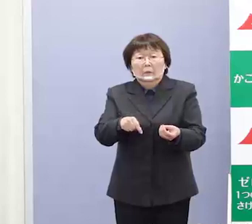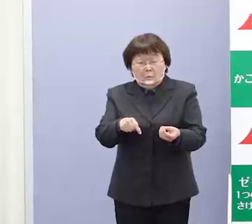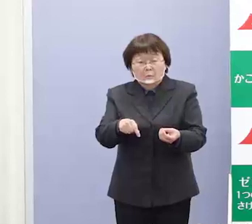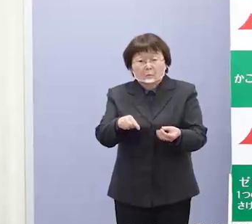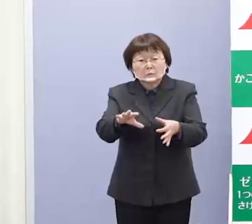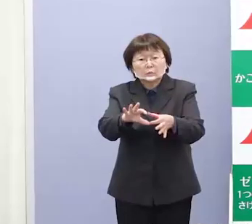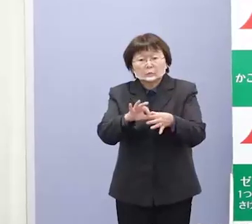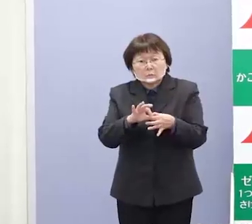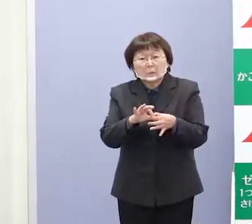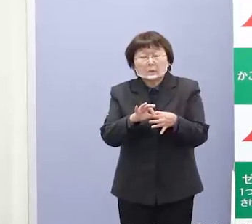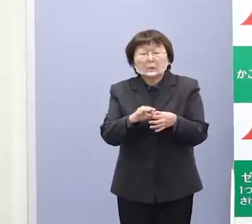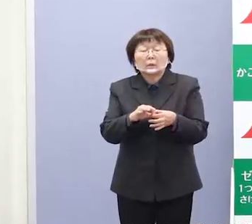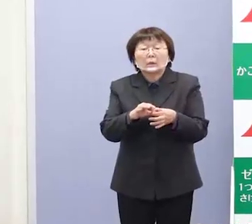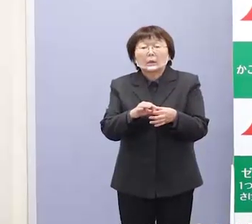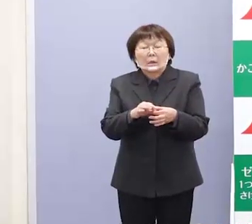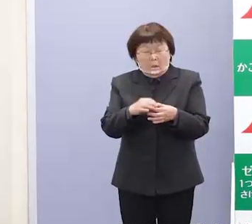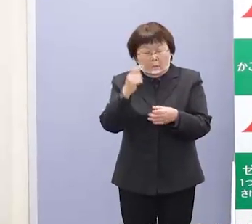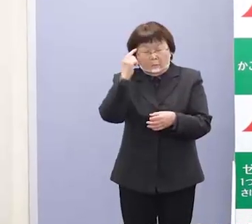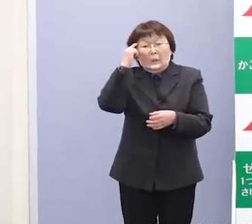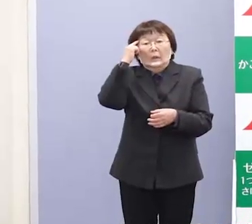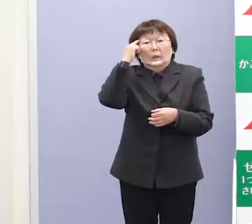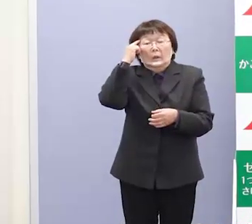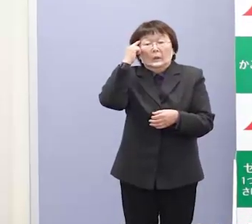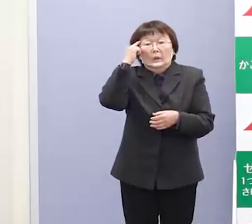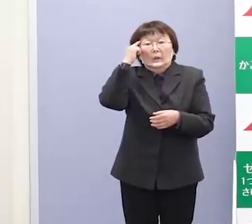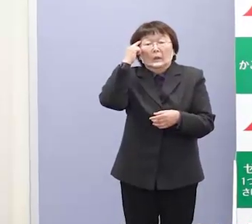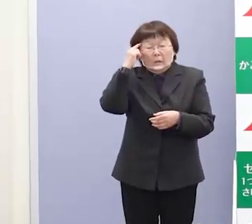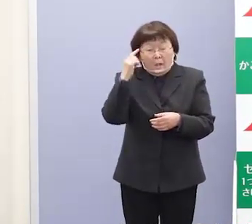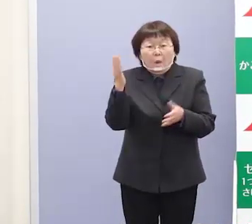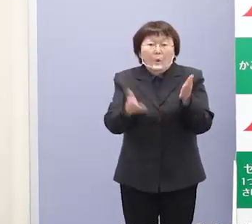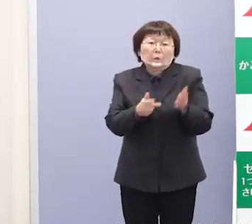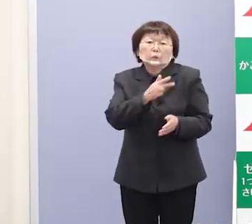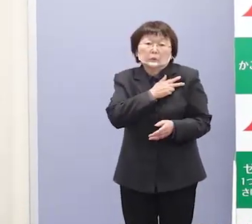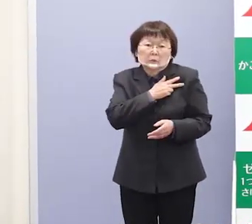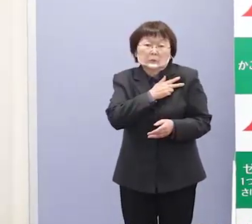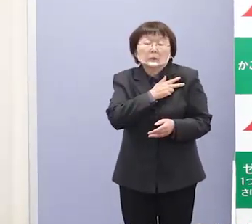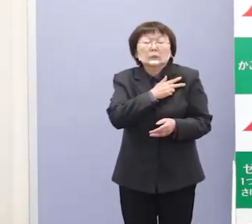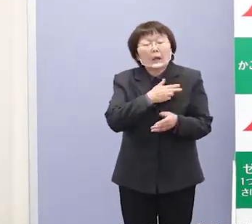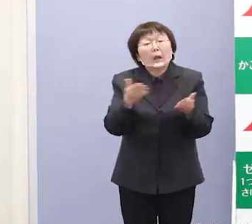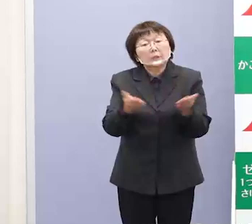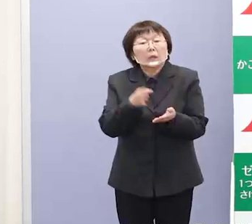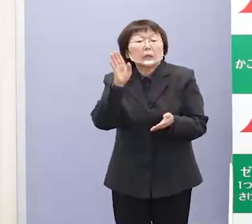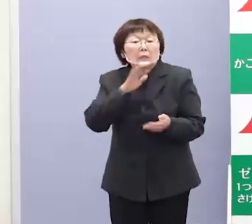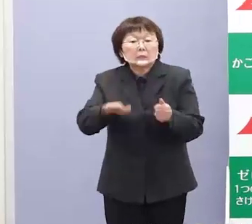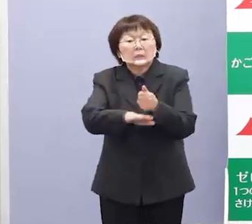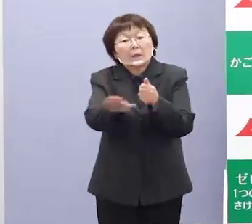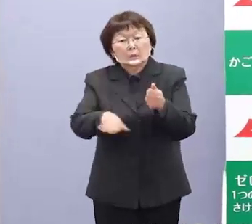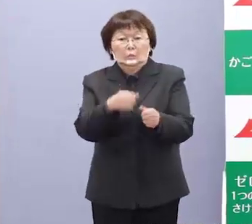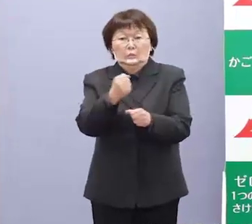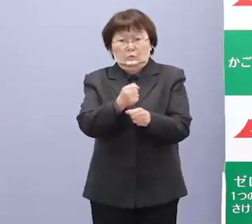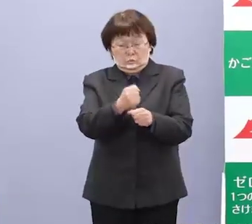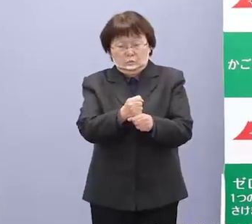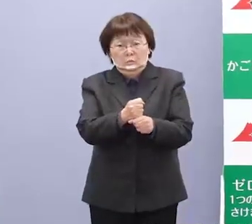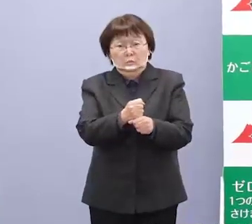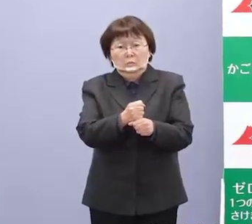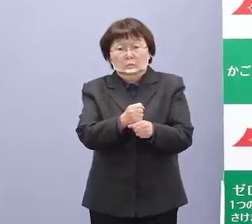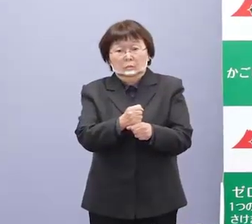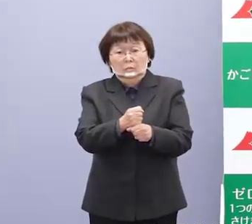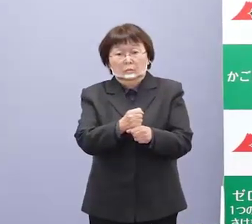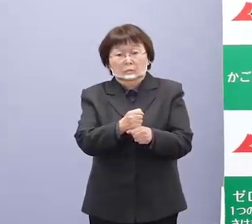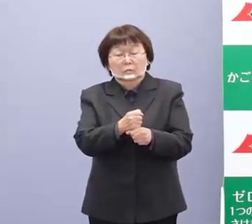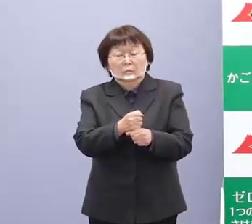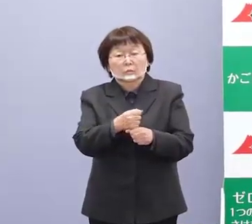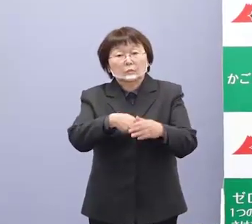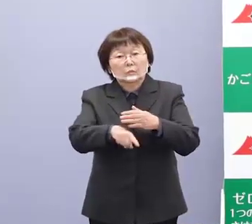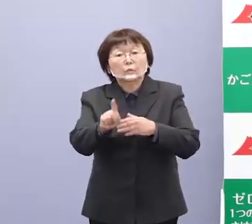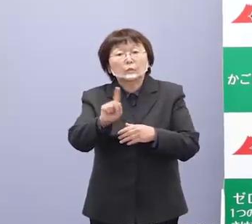交換を通じても改めて実感することが、保育士の方々が働きやすい環境づくり、裏を返せば鹿